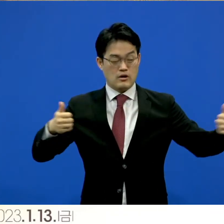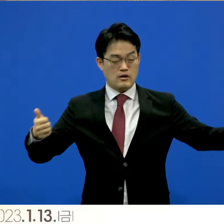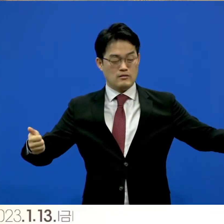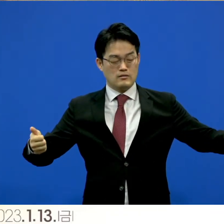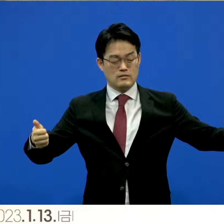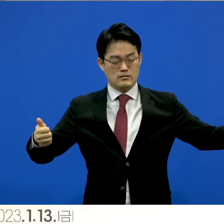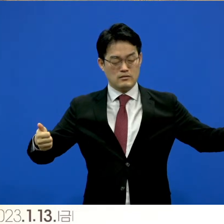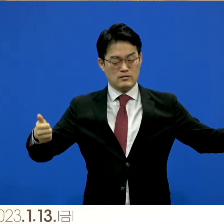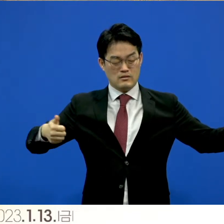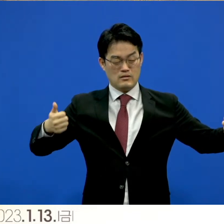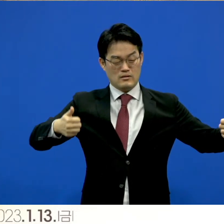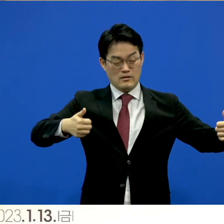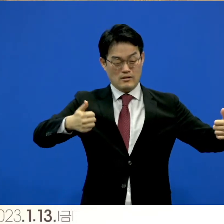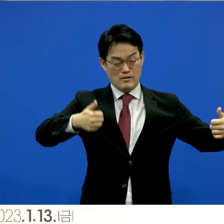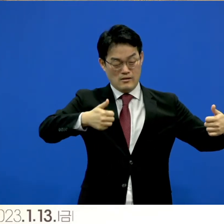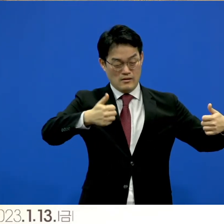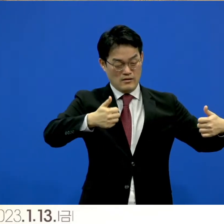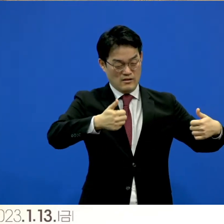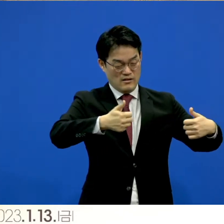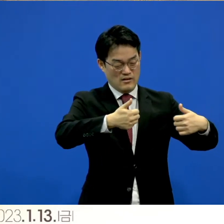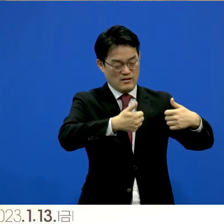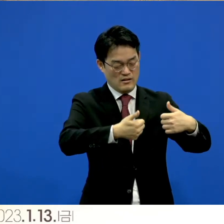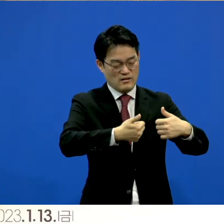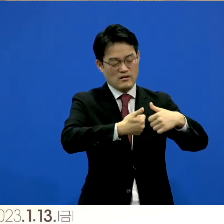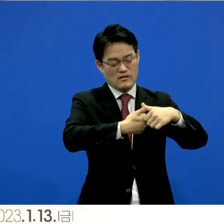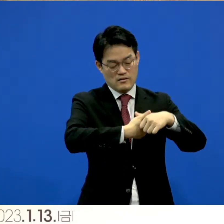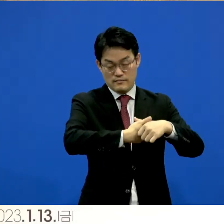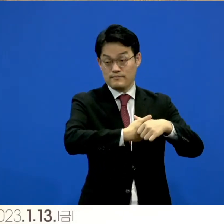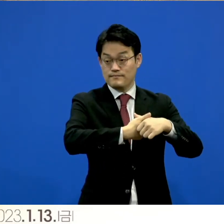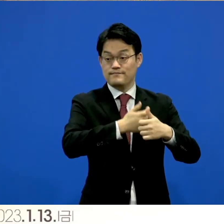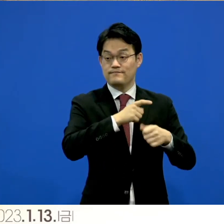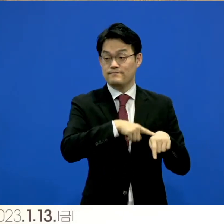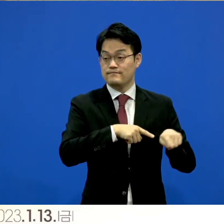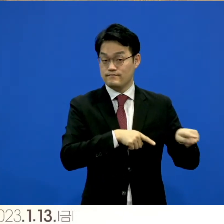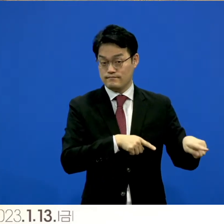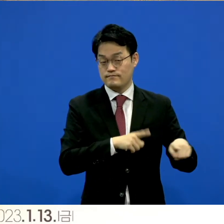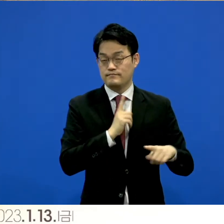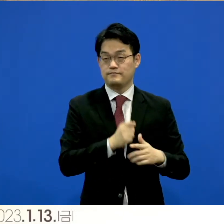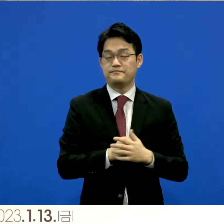가로막고 있던 거대한 벽은 일시에 무너뜨리는 위력이 이 포옹에 있습니다.